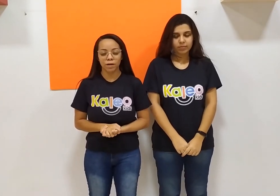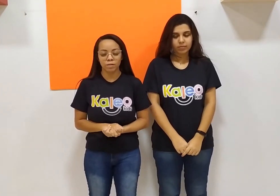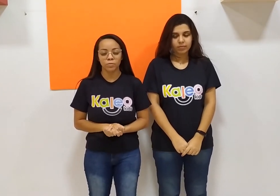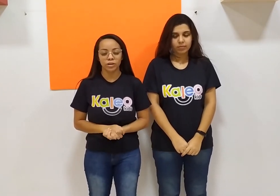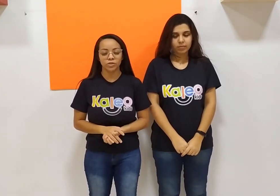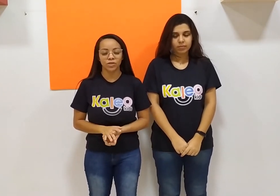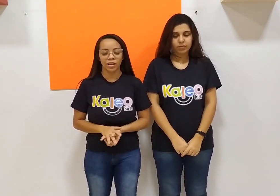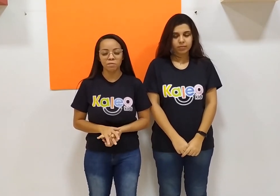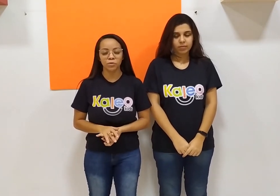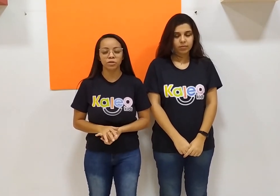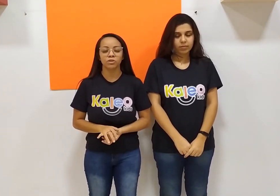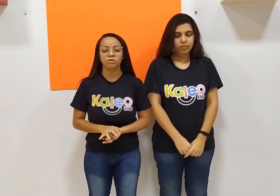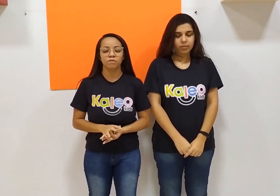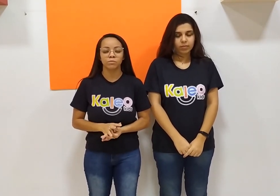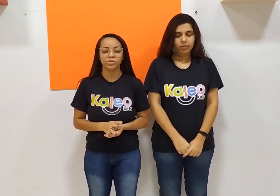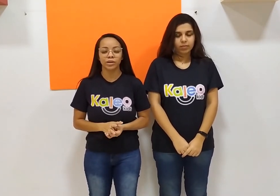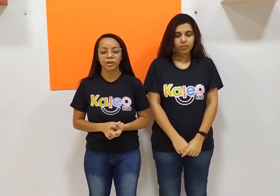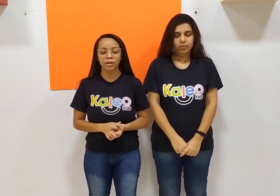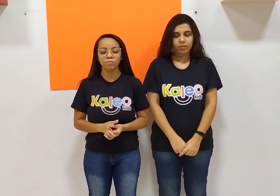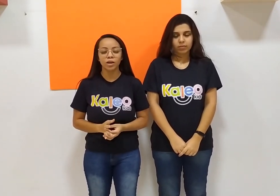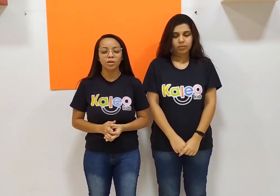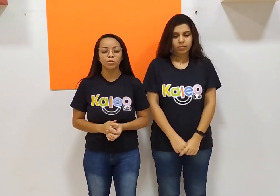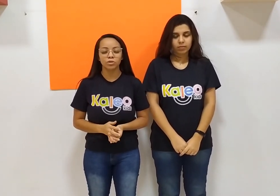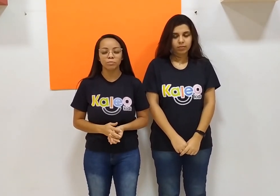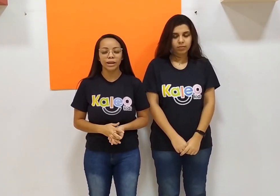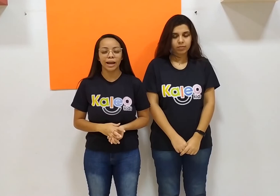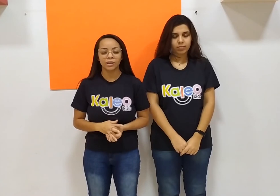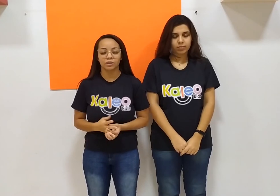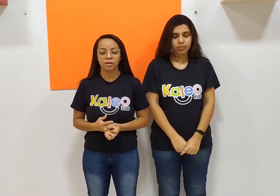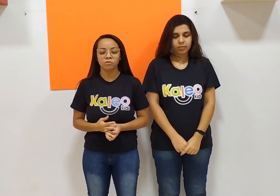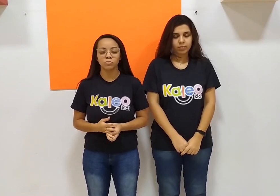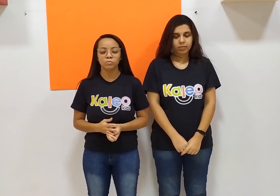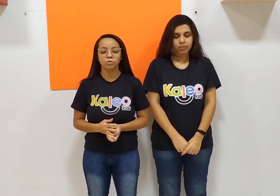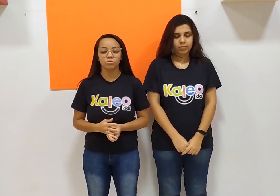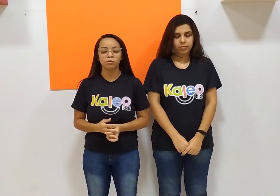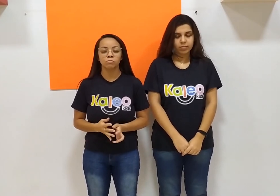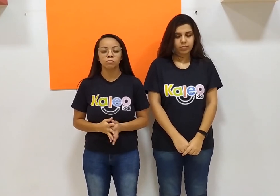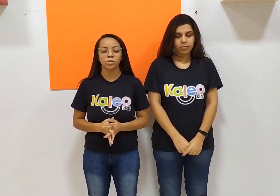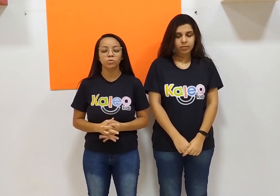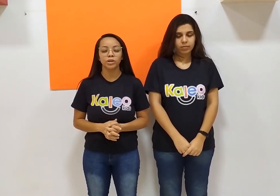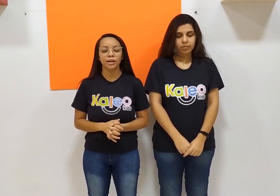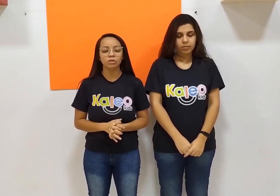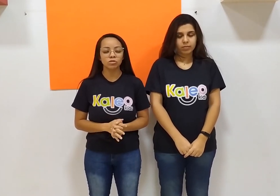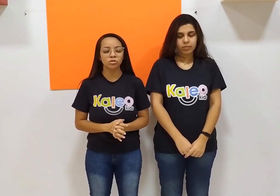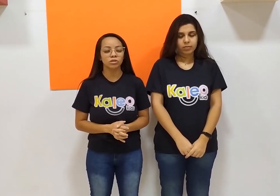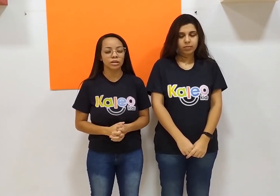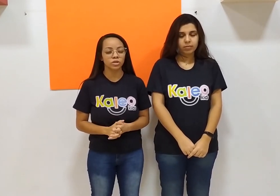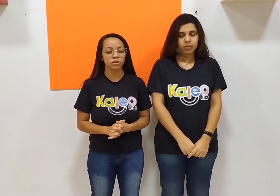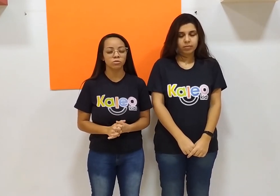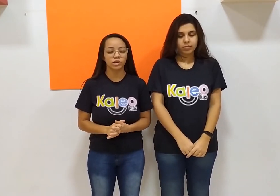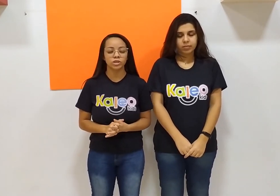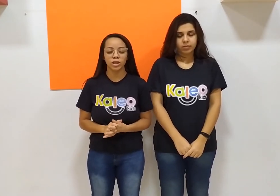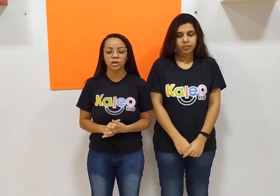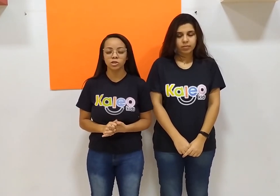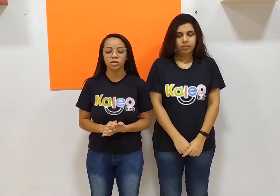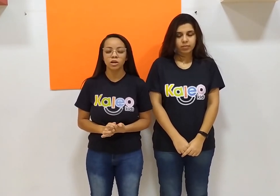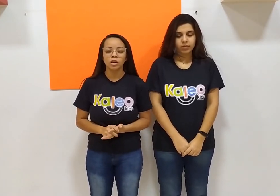Pai, por este tempo que nós chegamos aqui. Muito obrigada, Deus, pelo cuidado que o Senhor tem tido com a gente.